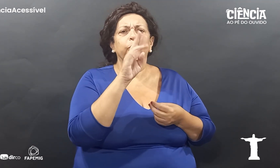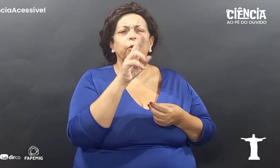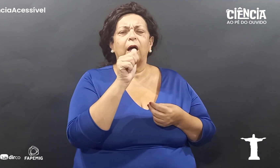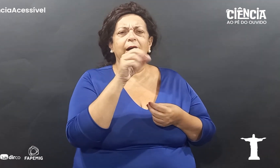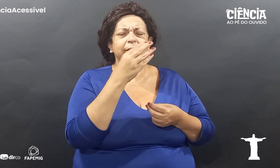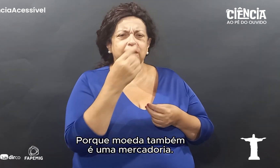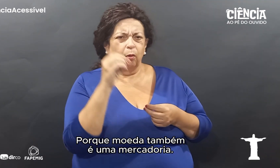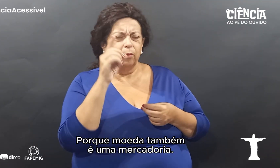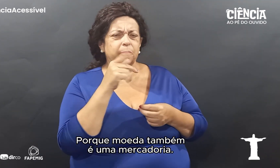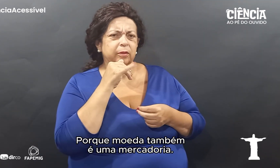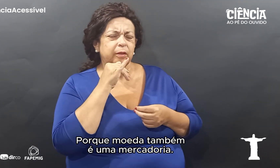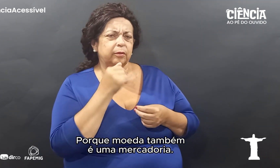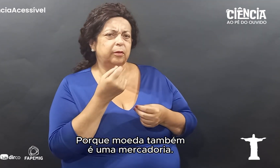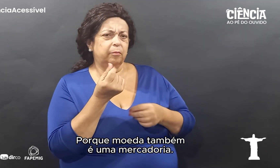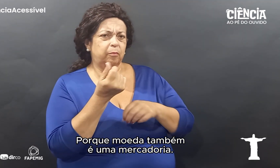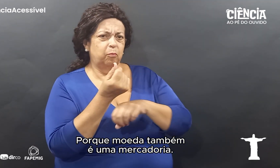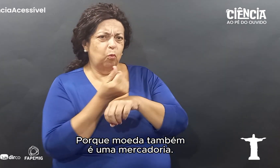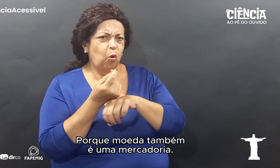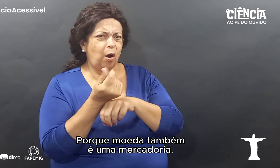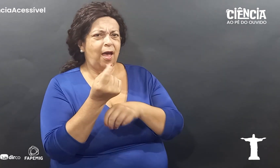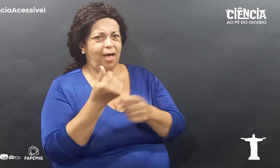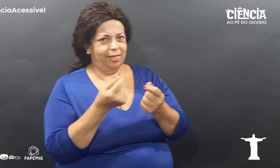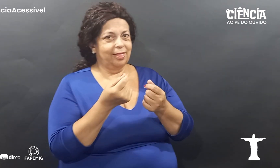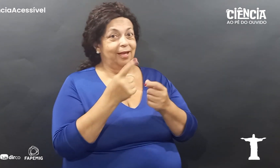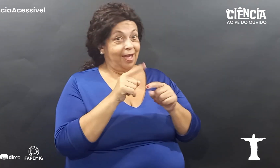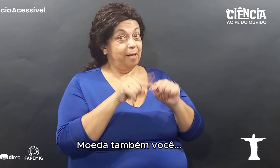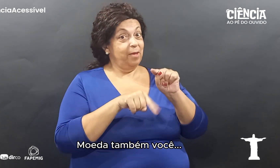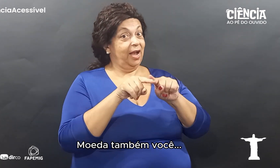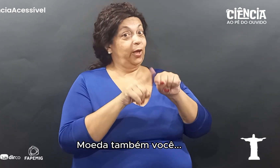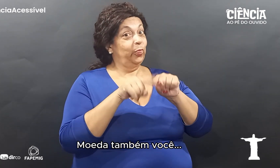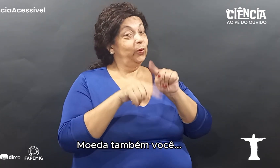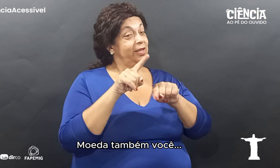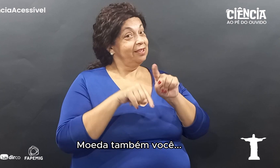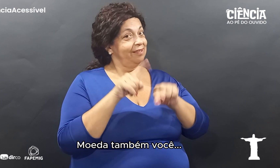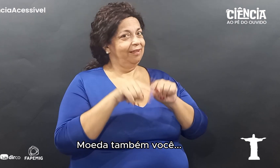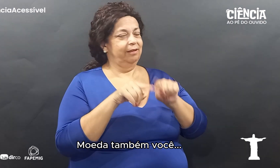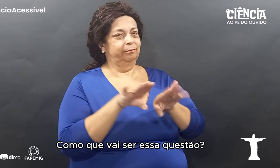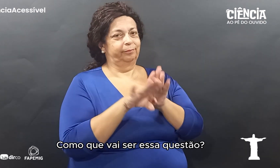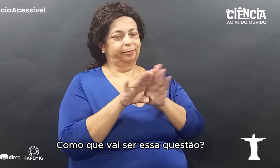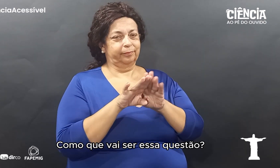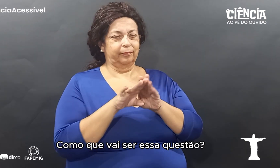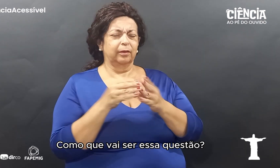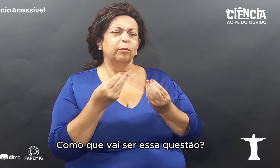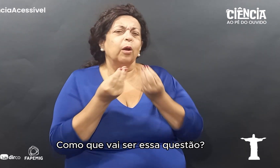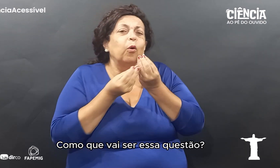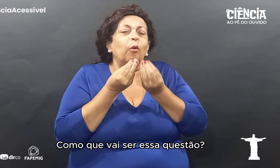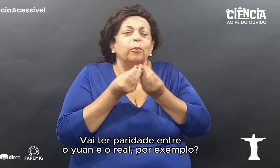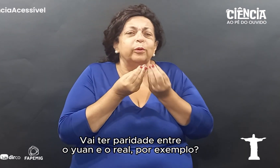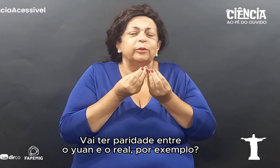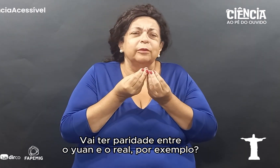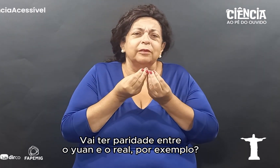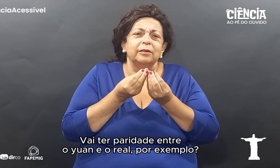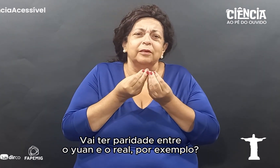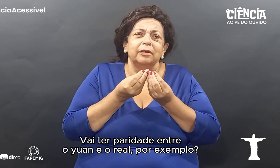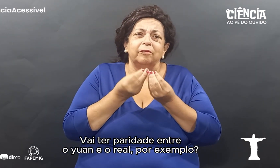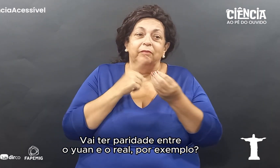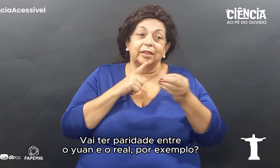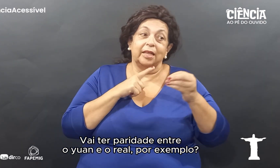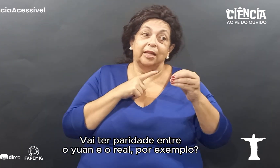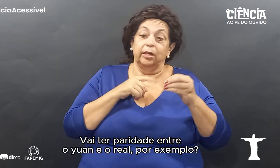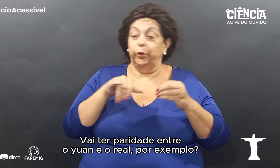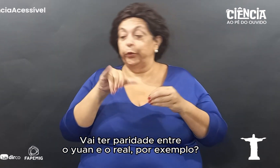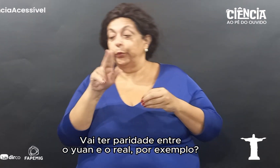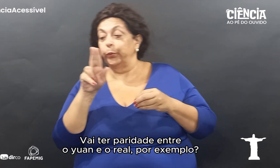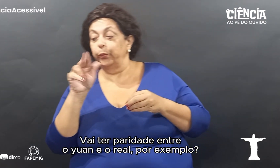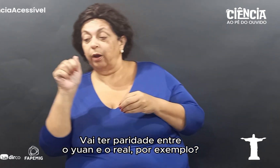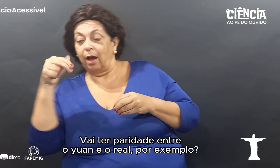Hoje, porque moeda também é uma mercadoria. Uhum. Moeda também como que vai ser essa questão? Vai ter paridade entre o